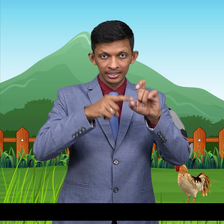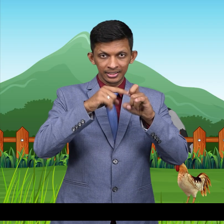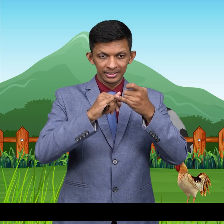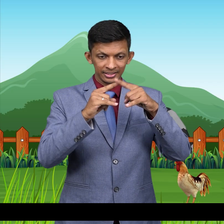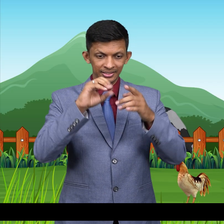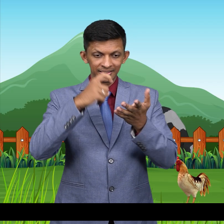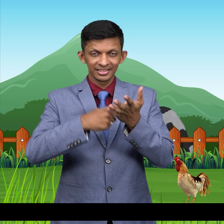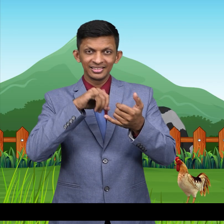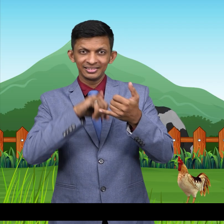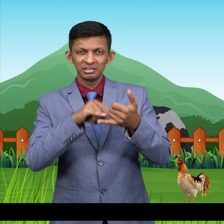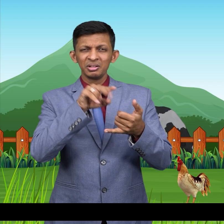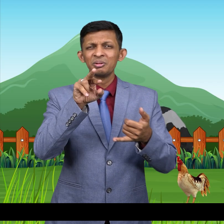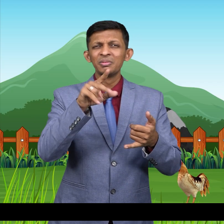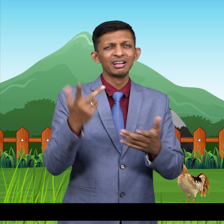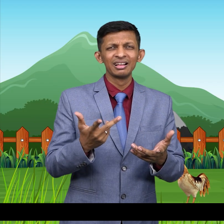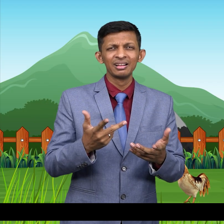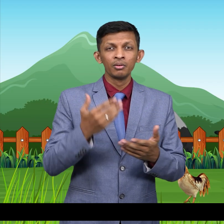పూర్వీకులు.